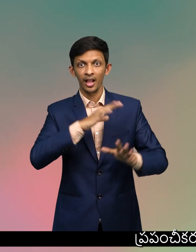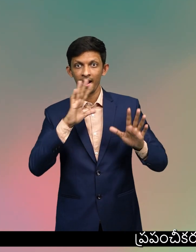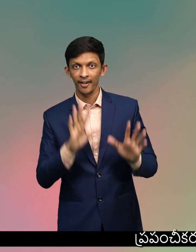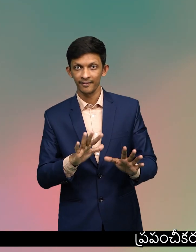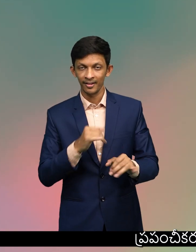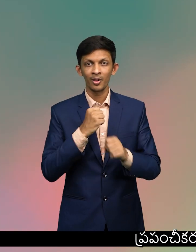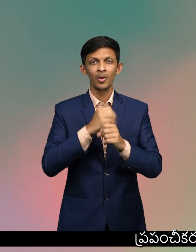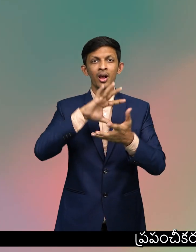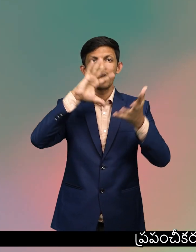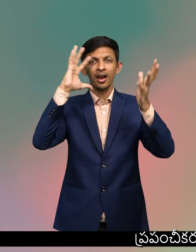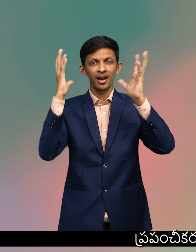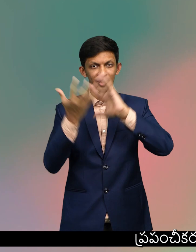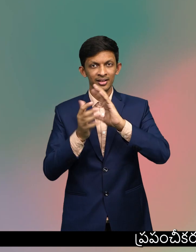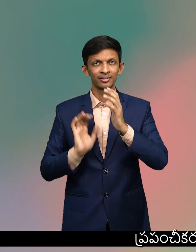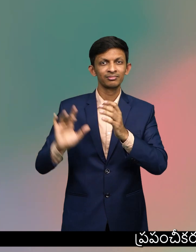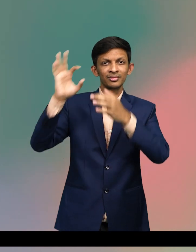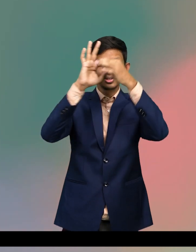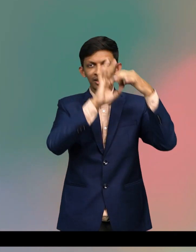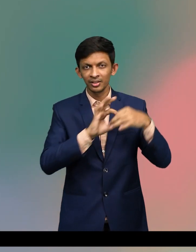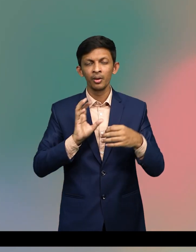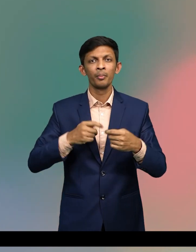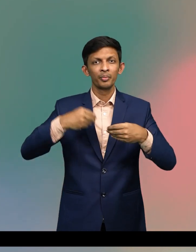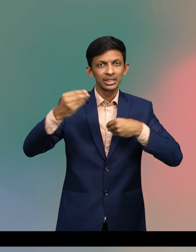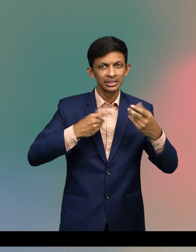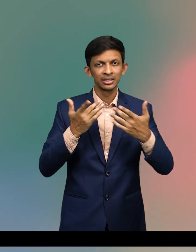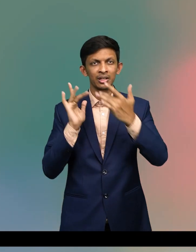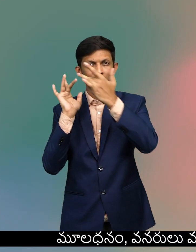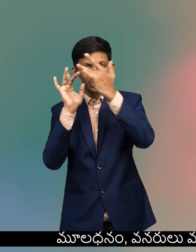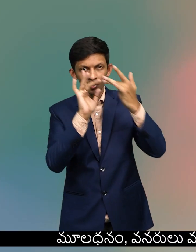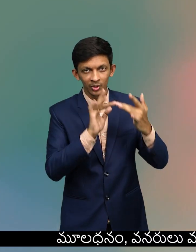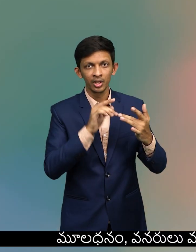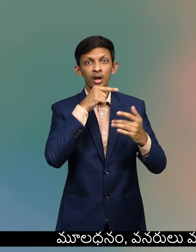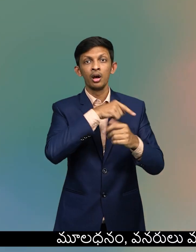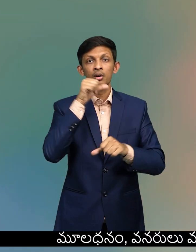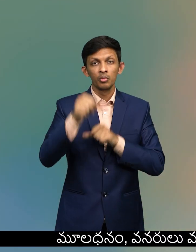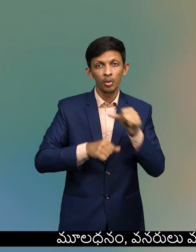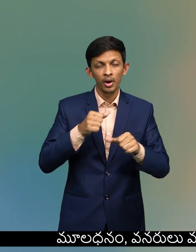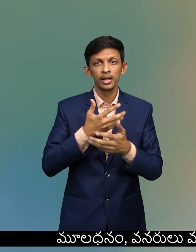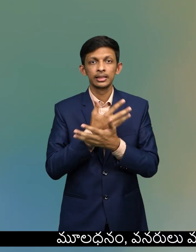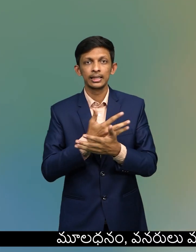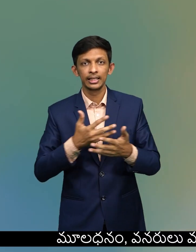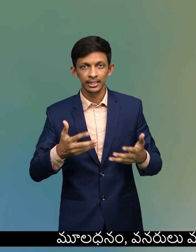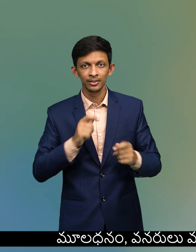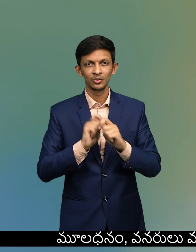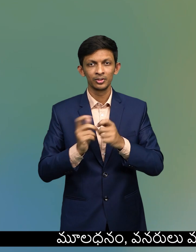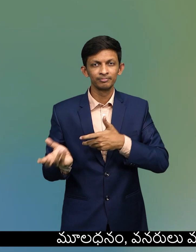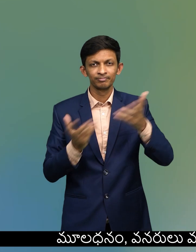ప్రపంచీకరణ యొక్క ప్రయోజనాలు. ఈ ప్రక్రియలో మూలధనం, వనరులు మరియు సాంకేతికతతో